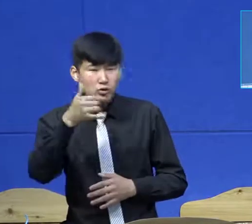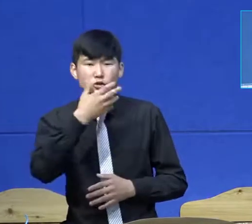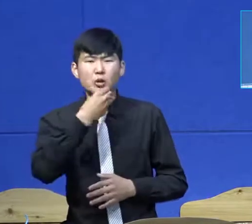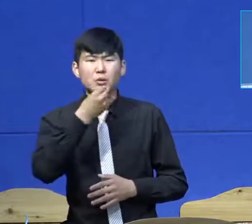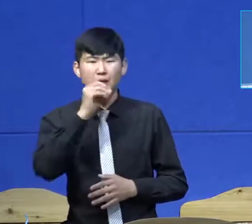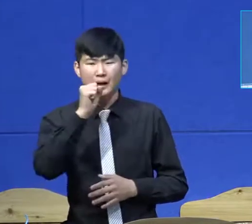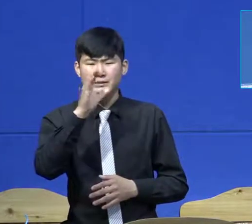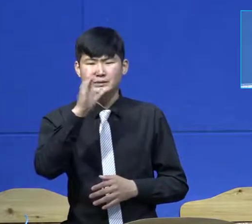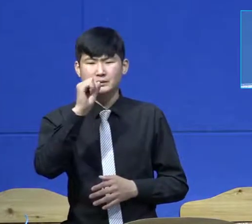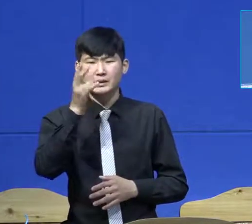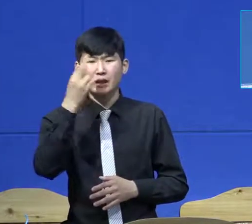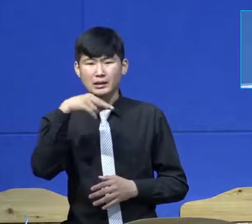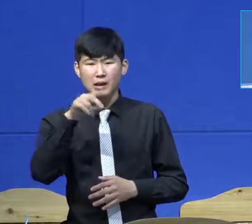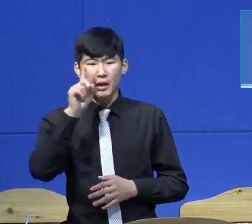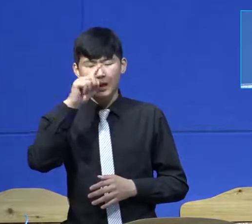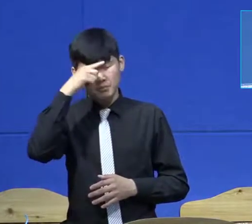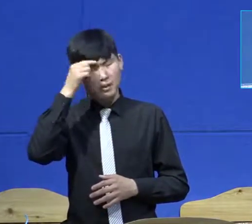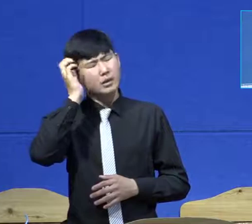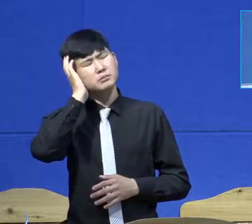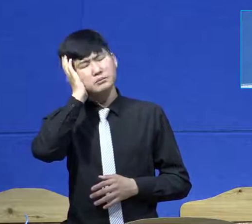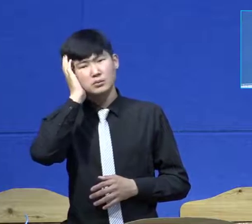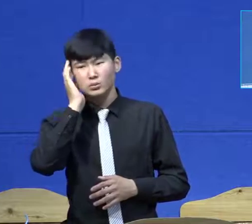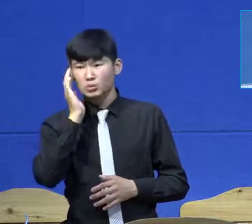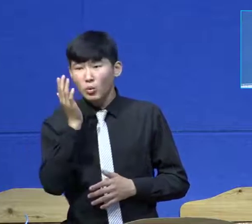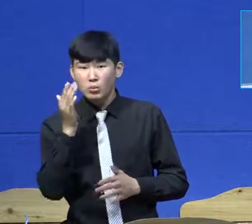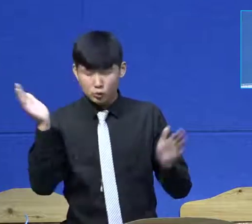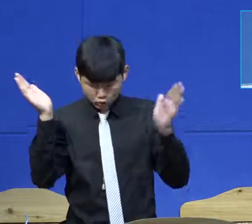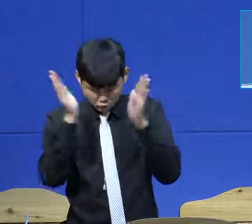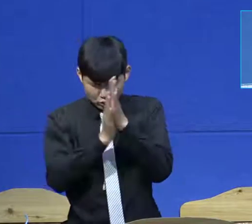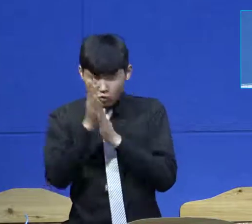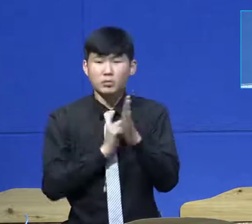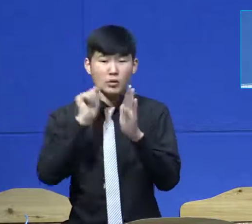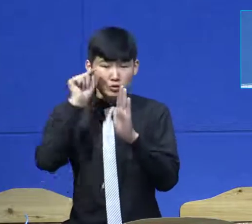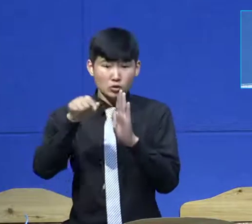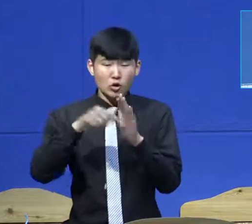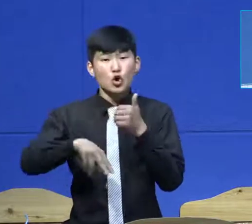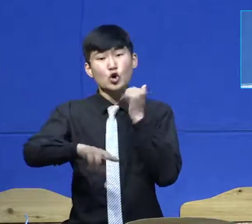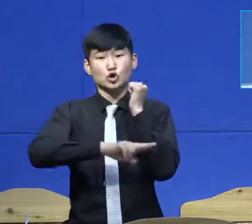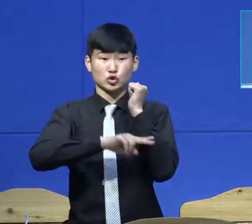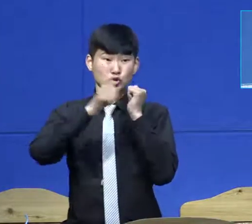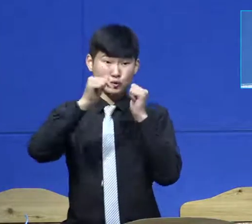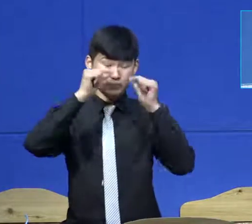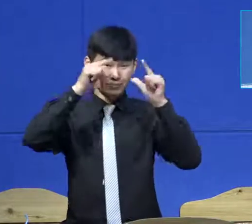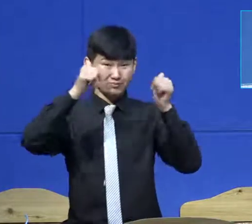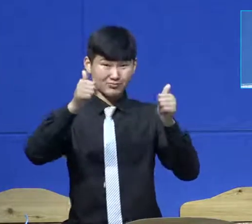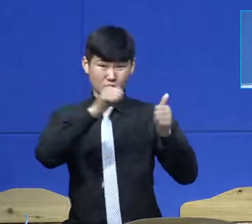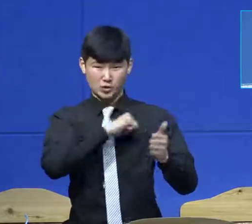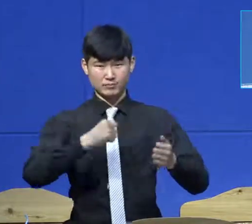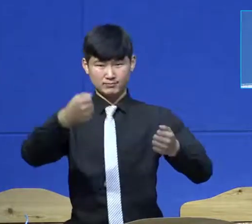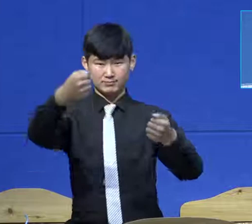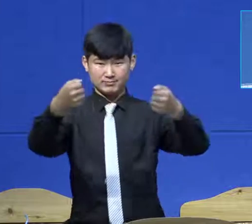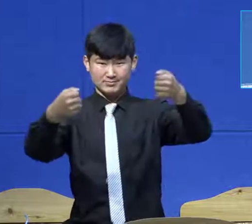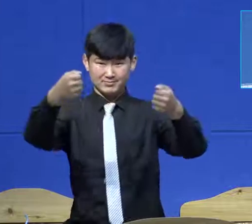нь имлэг твцсэн байна гэсэн. Тэгэхээр би орой шинэ очисон. Өдөр нь ивэрүүл өөрийнхөө машиныг